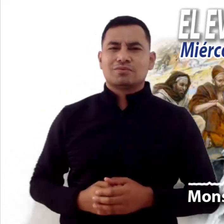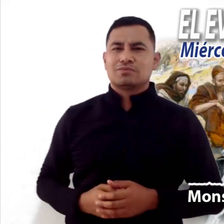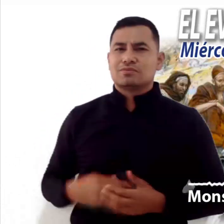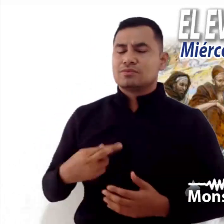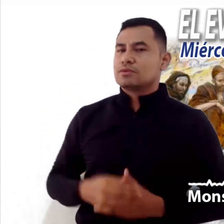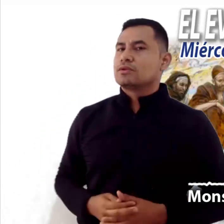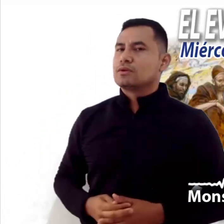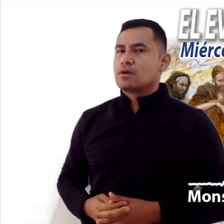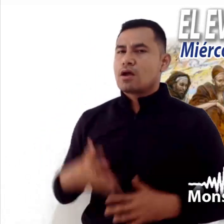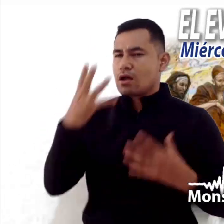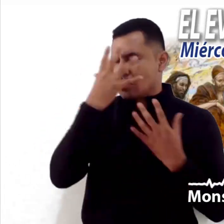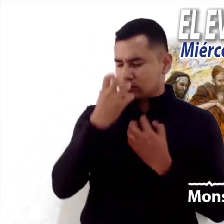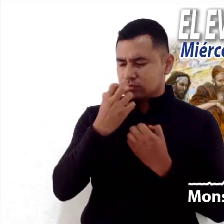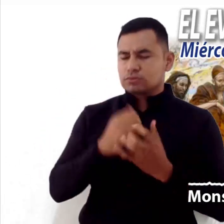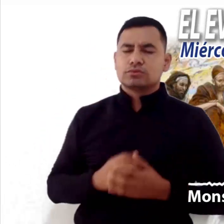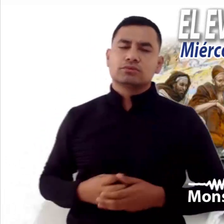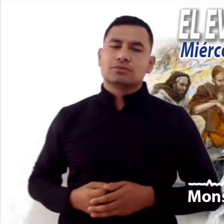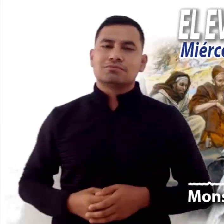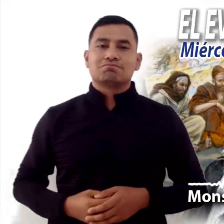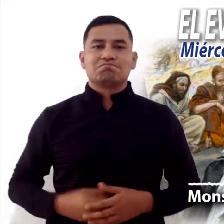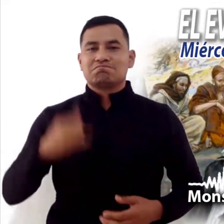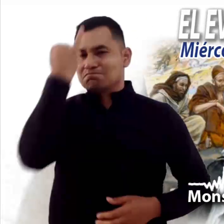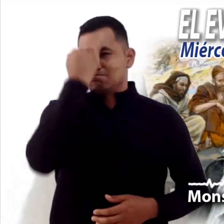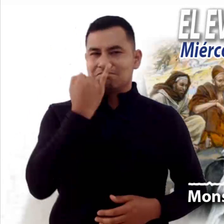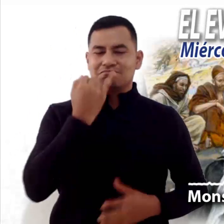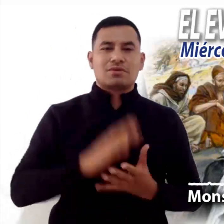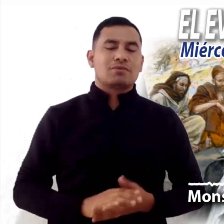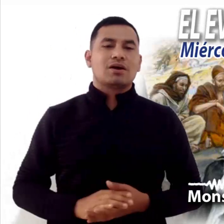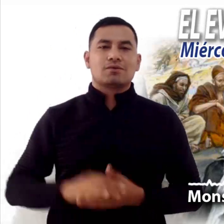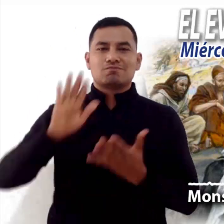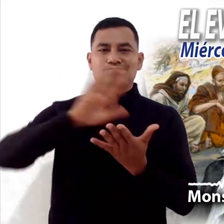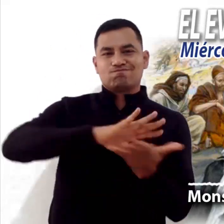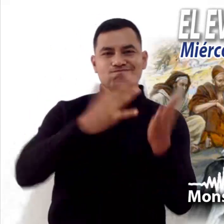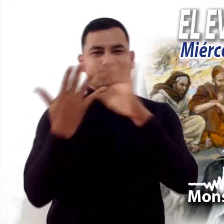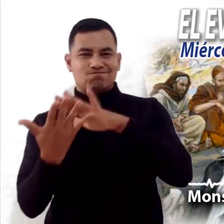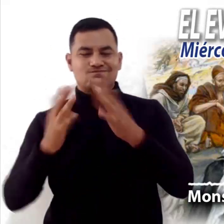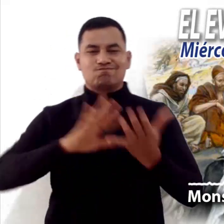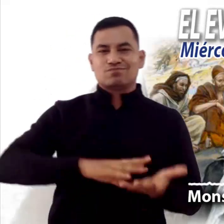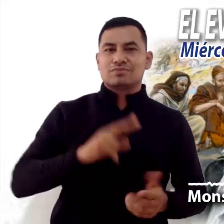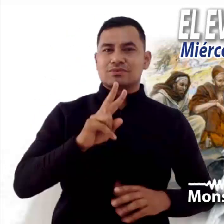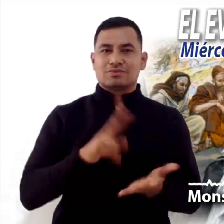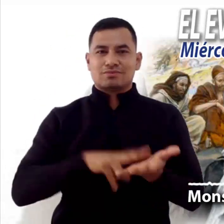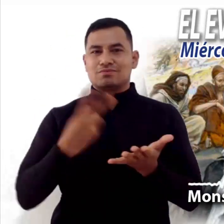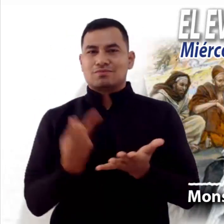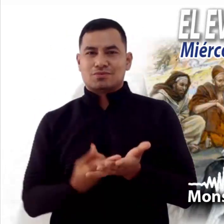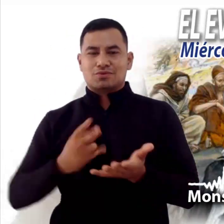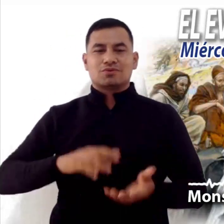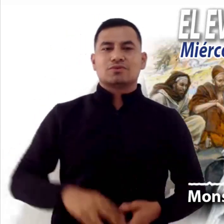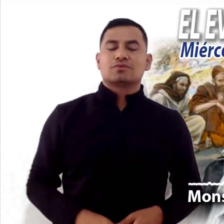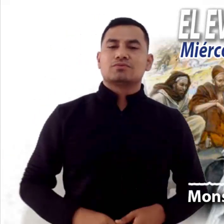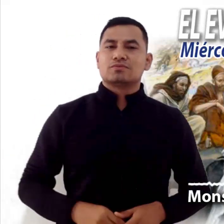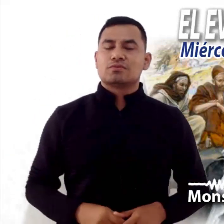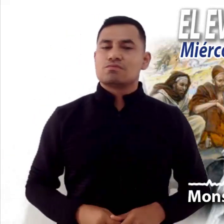apariencias ni de los antiguos fariseos que ostentaban falsedades, ni de los modernos personajes huecos que